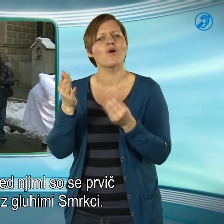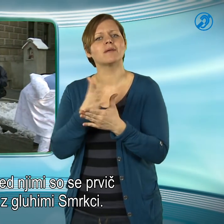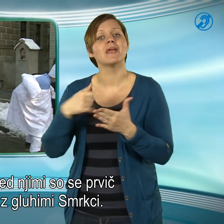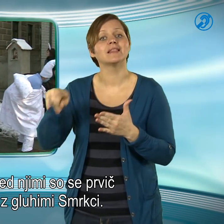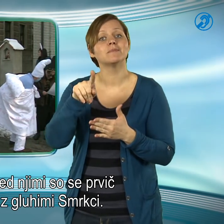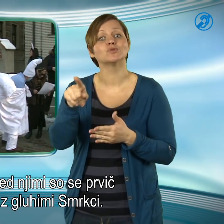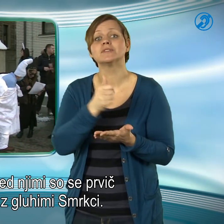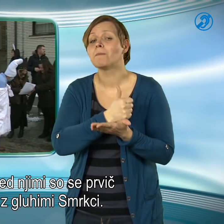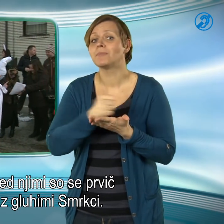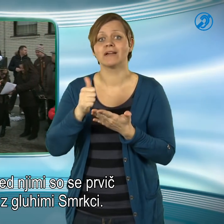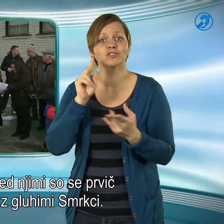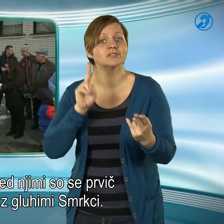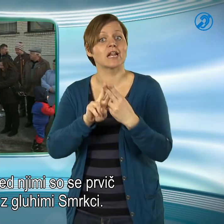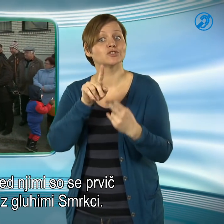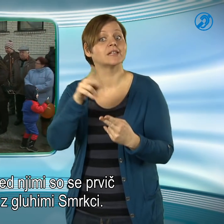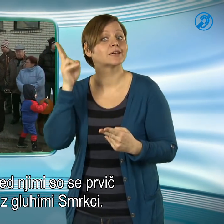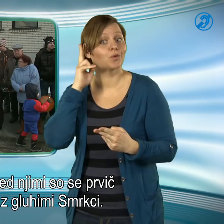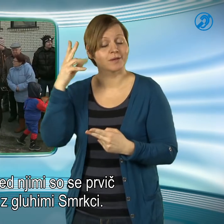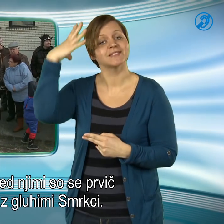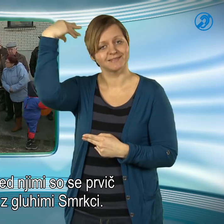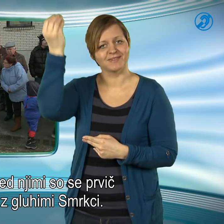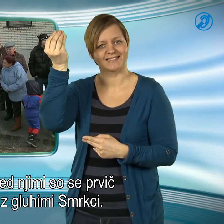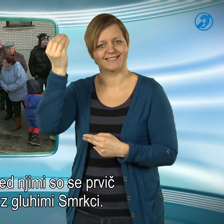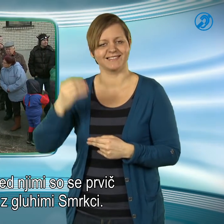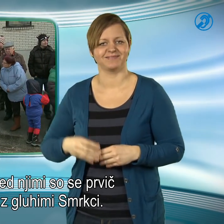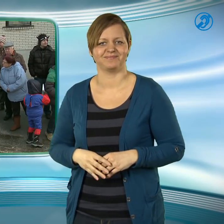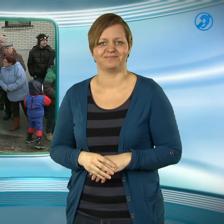Mnogi med njimi so se prvič srečali z gluhimi smrkci.